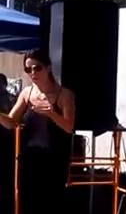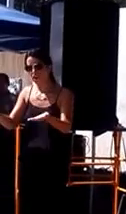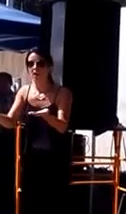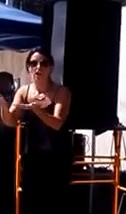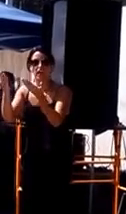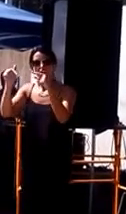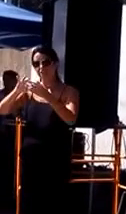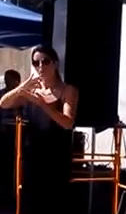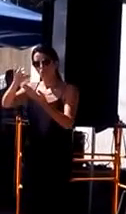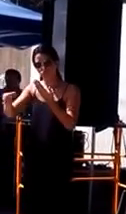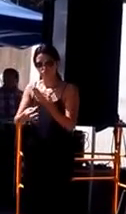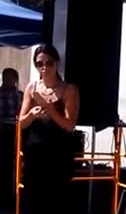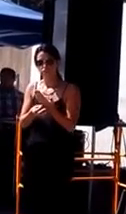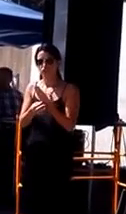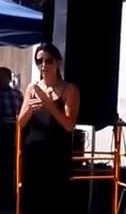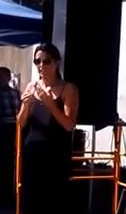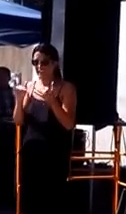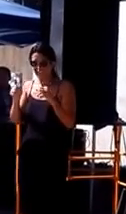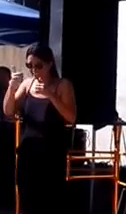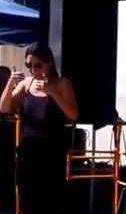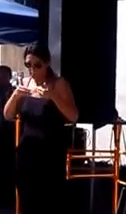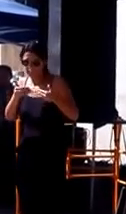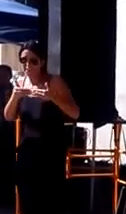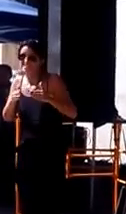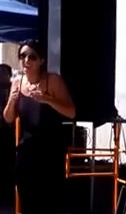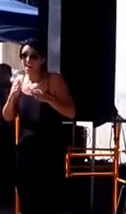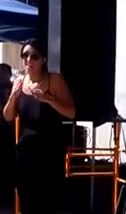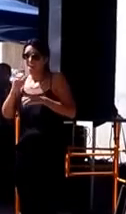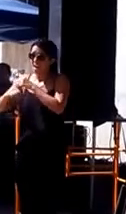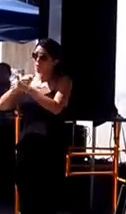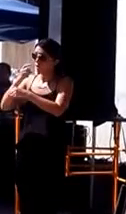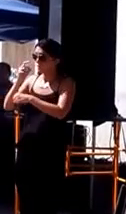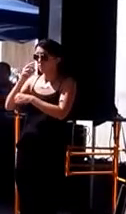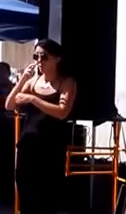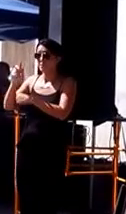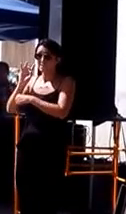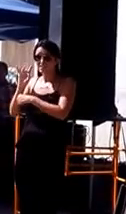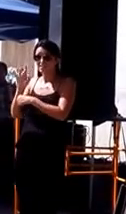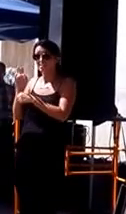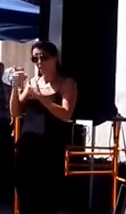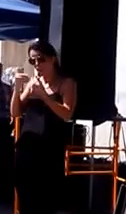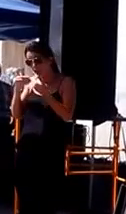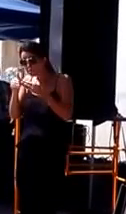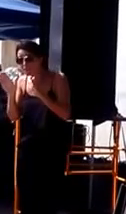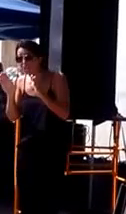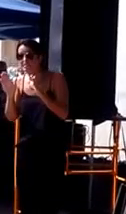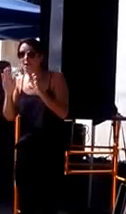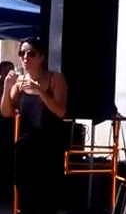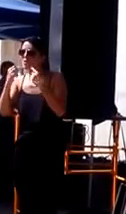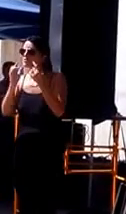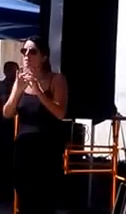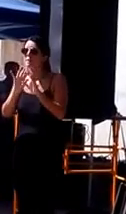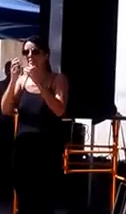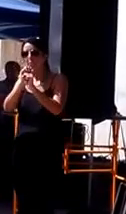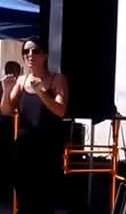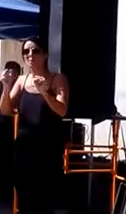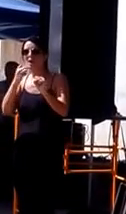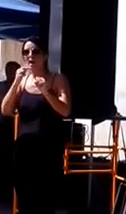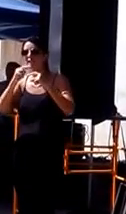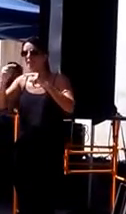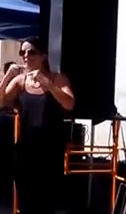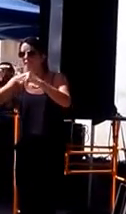adelante este proyecto que recién estaba arrancando en el año 2015 y que no solamente estamos en condiciones de